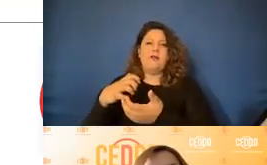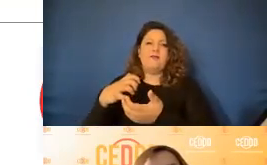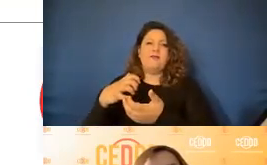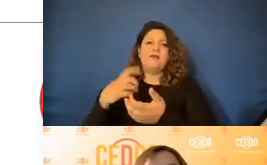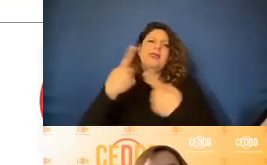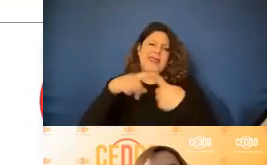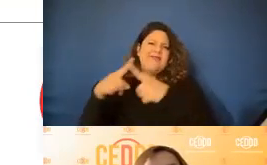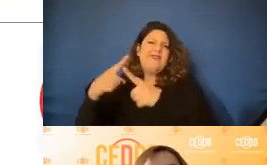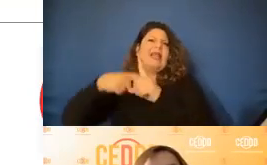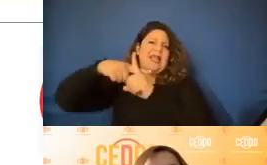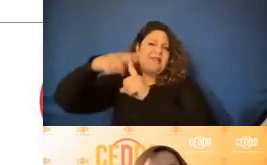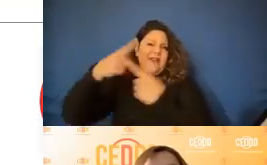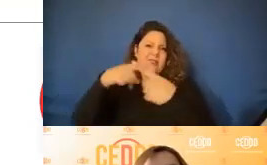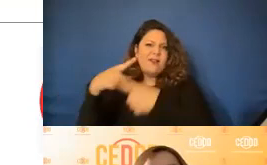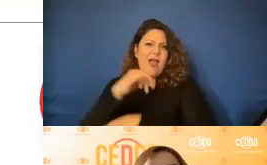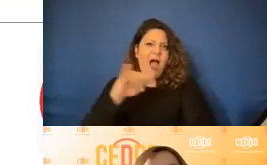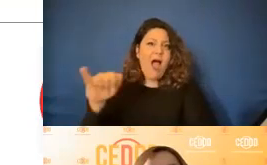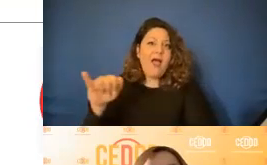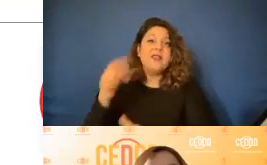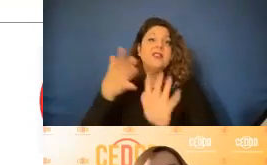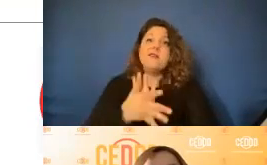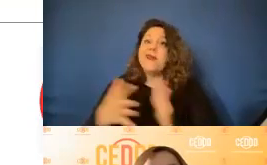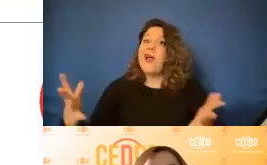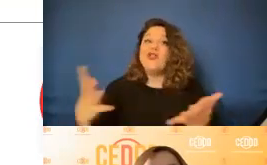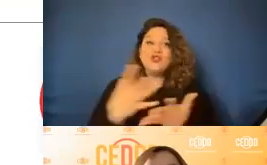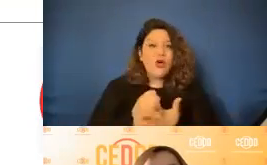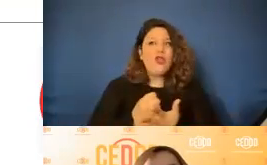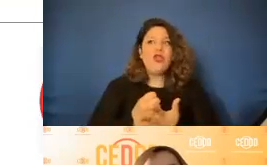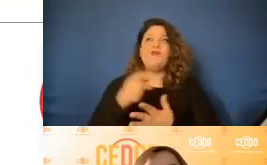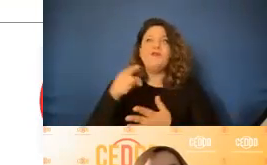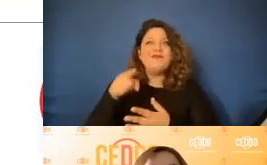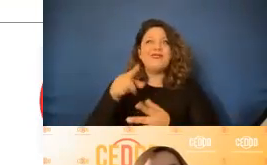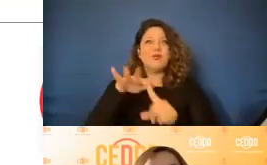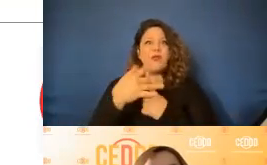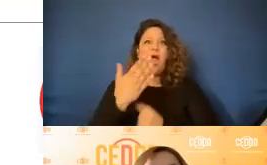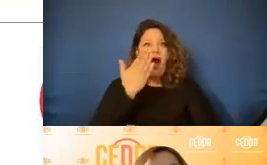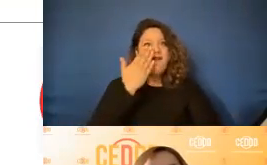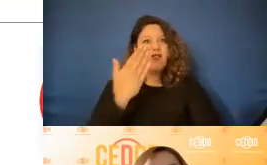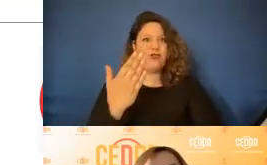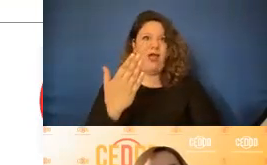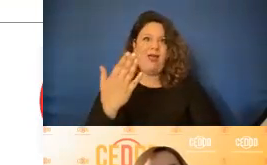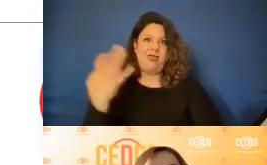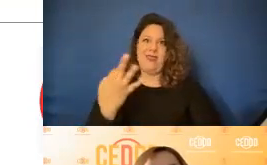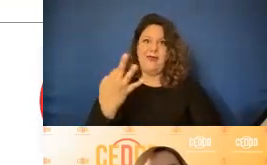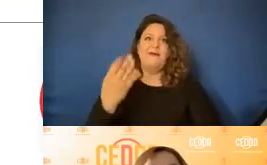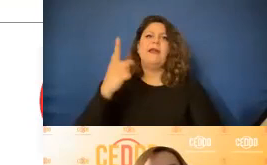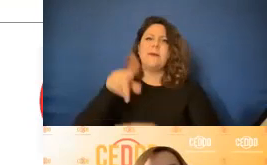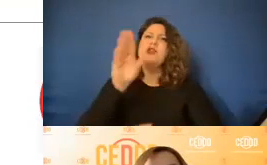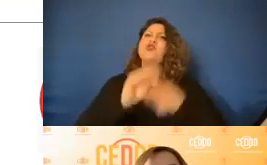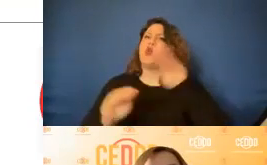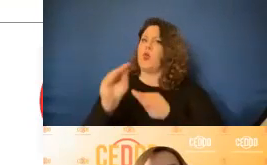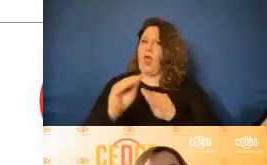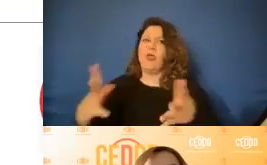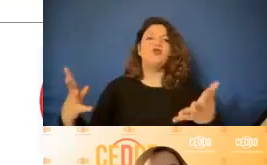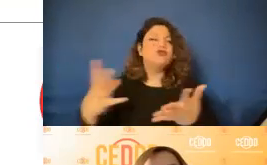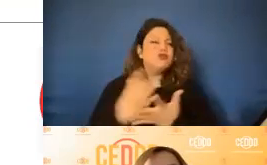grados. Es tarea de todos aprender a afrontarlos y a resolverlos. Exige por parte de todos los implicados